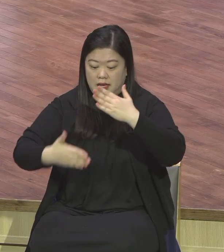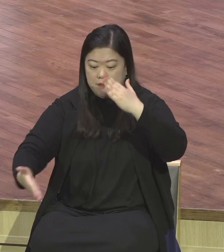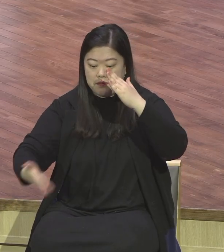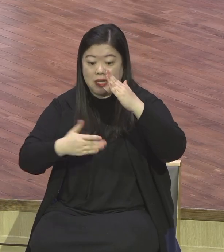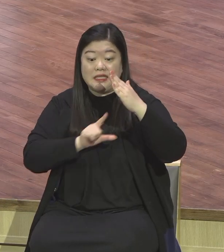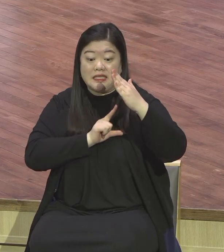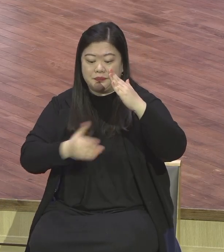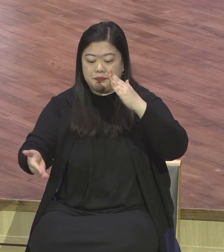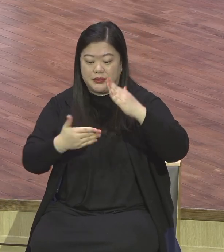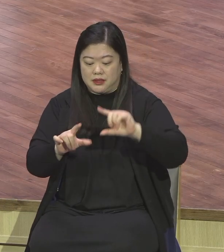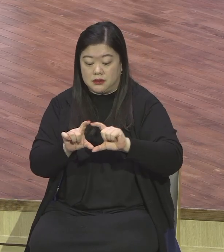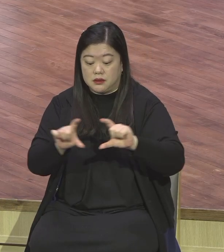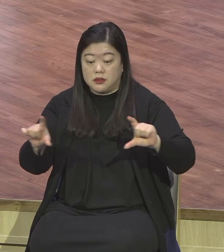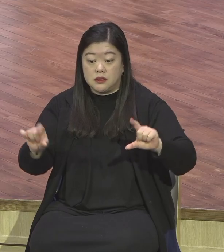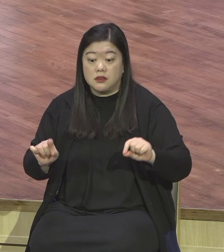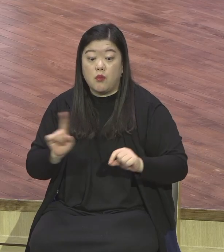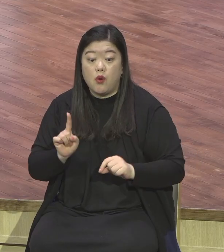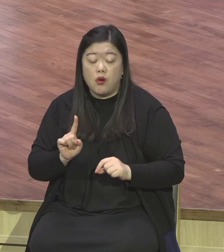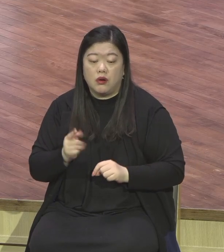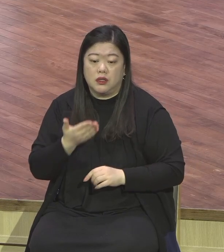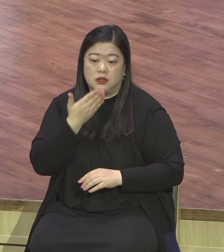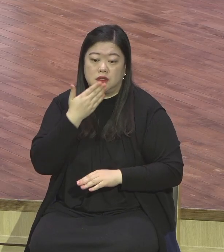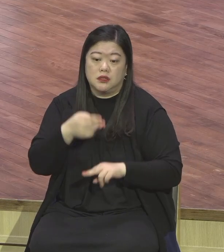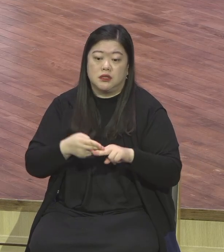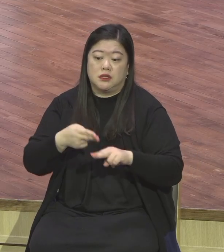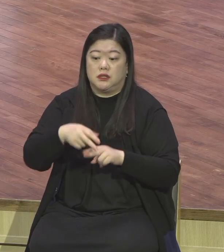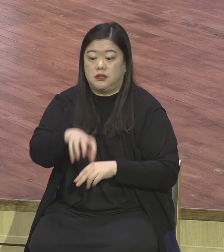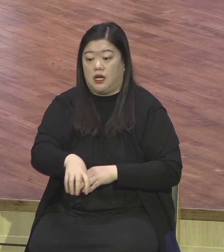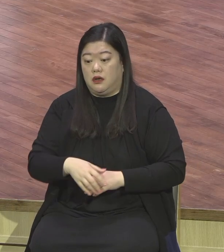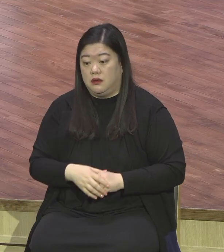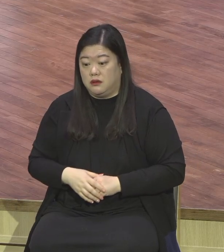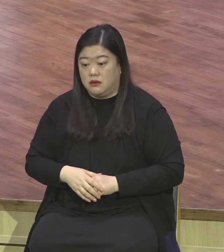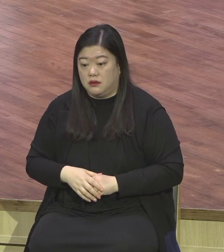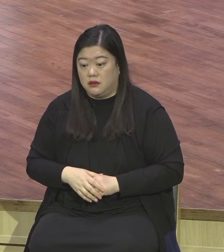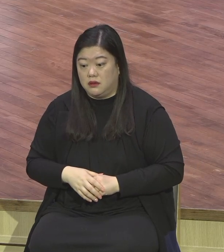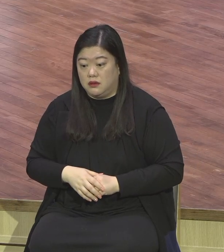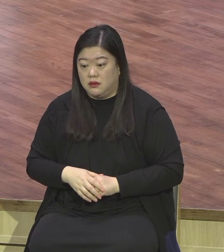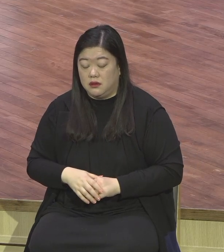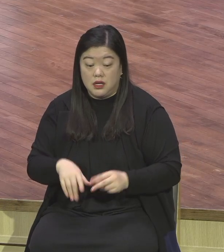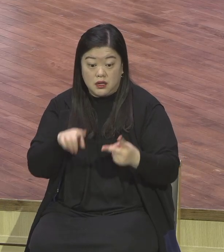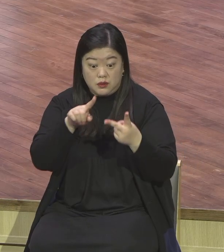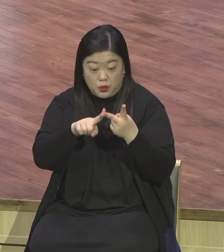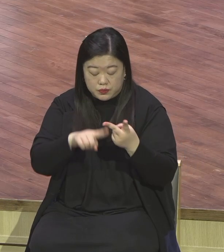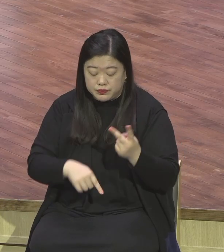레스토랑 그 중도가 아닙니다 클럽 어디 가면 모스크